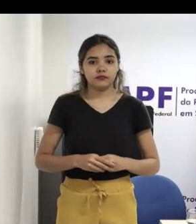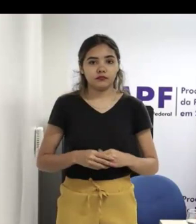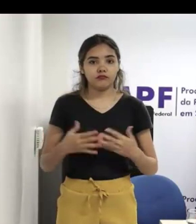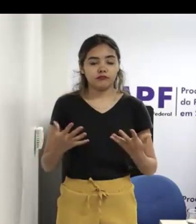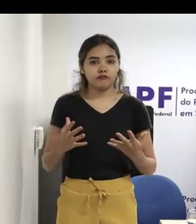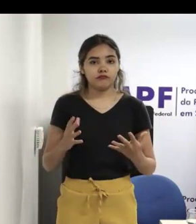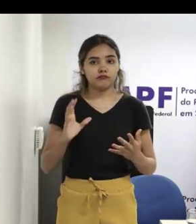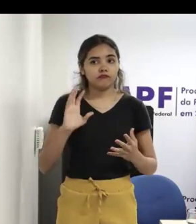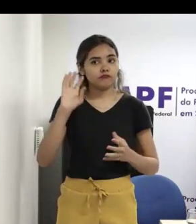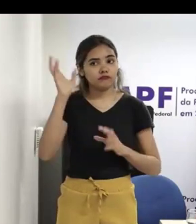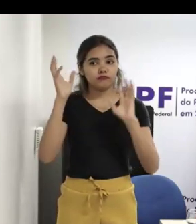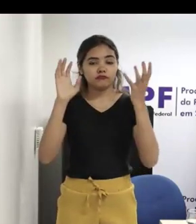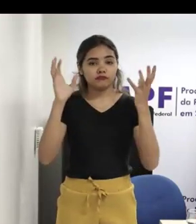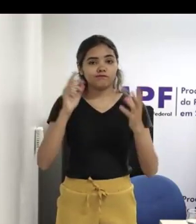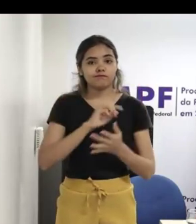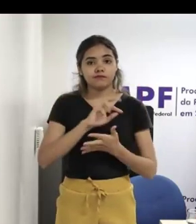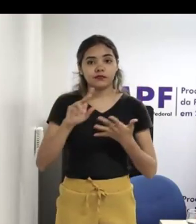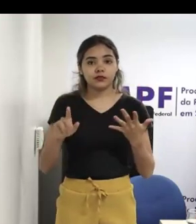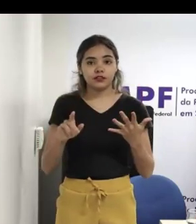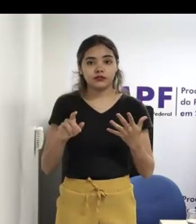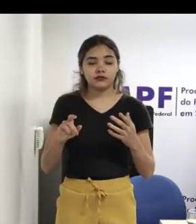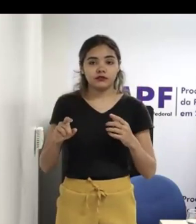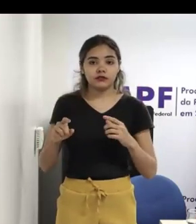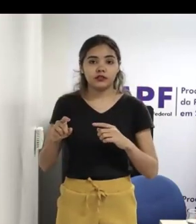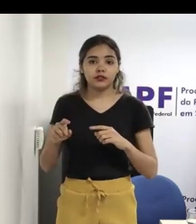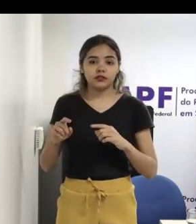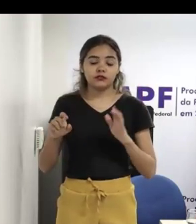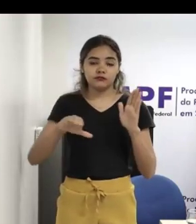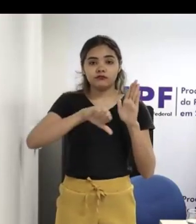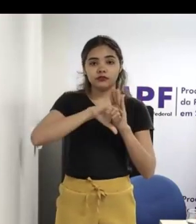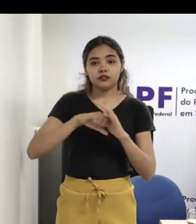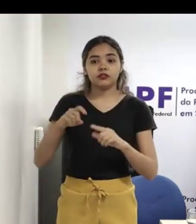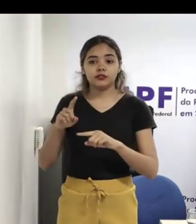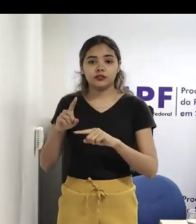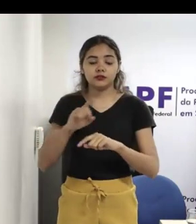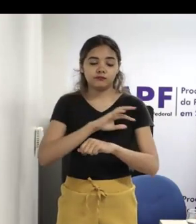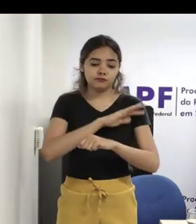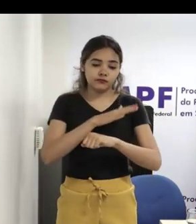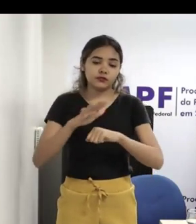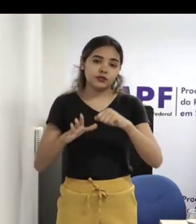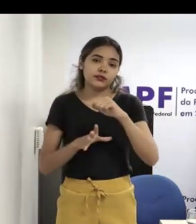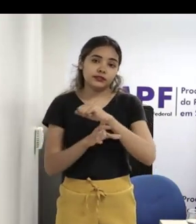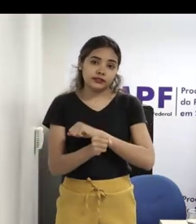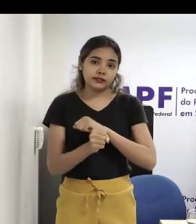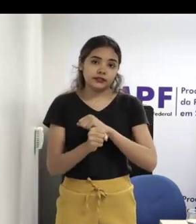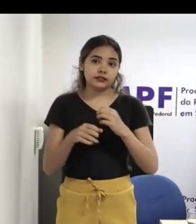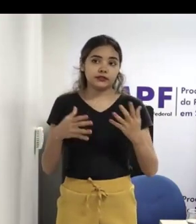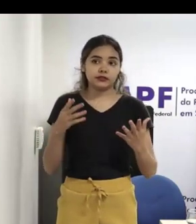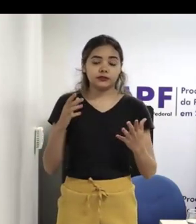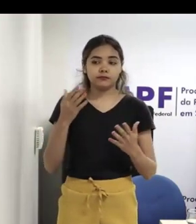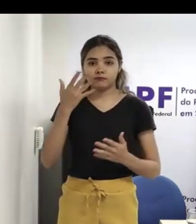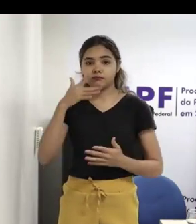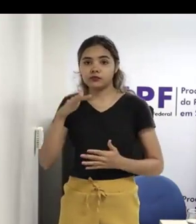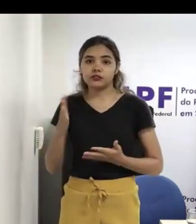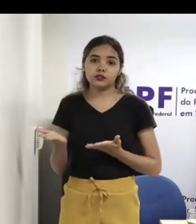inclusive nossos normativos eh determina que tenha que serem um ambiente apropriado pra criança